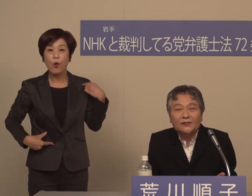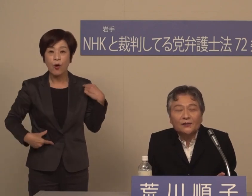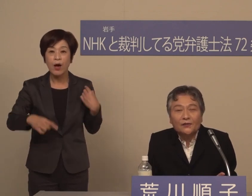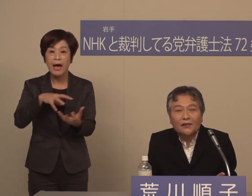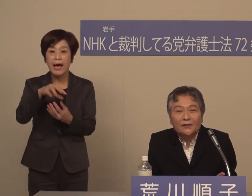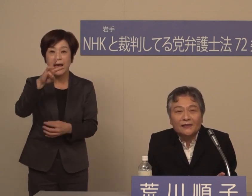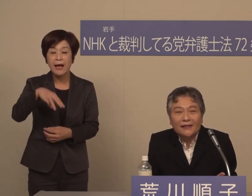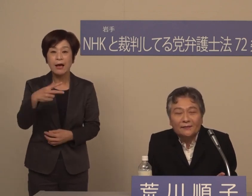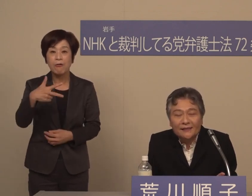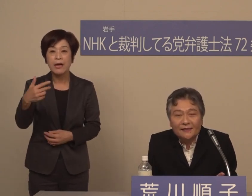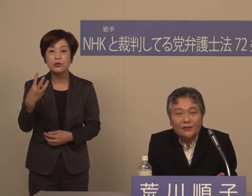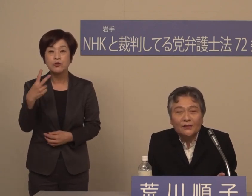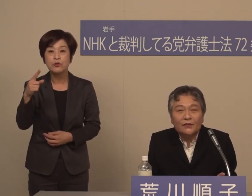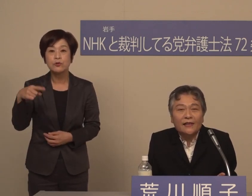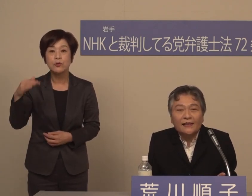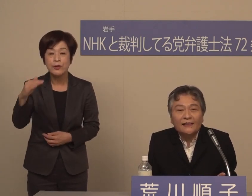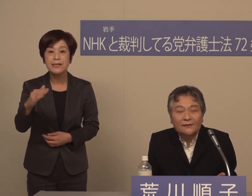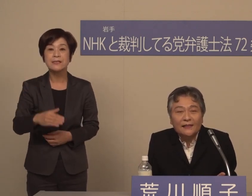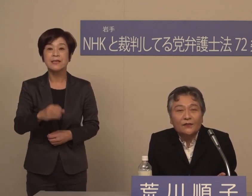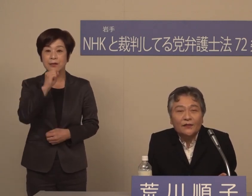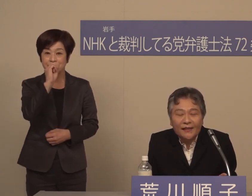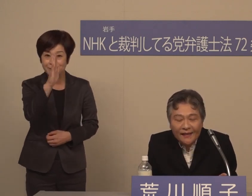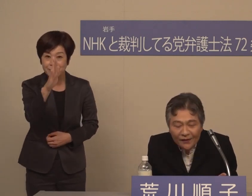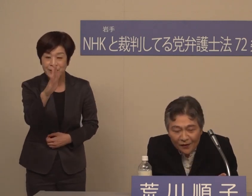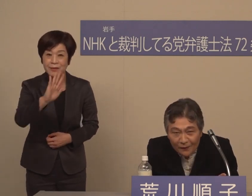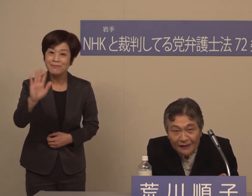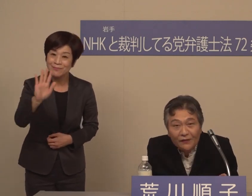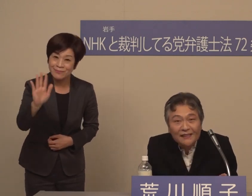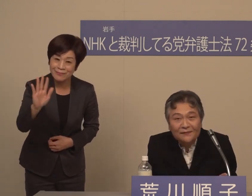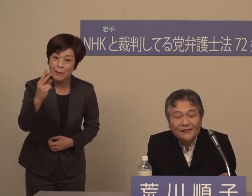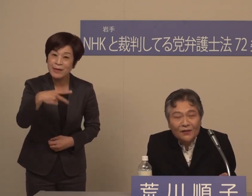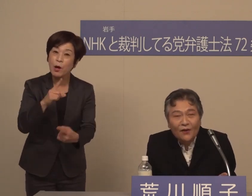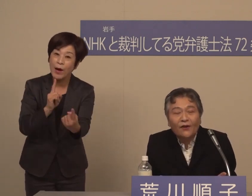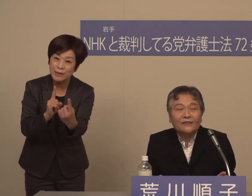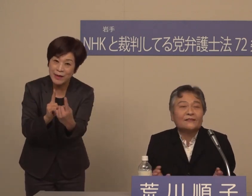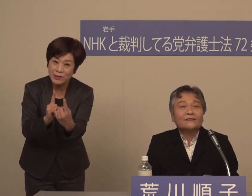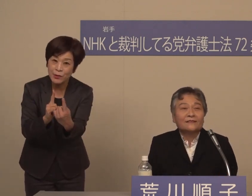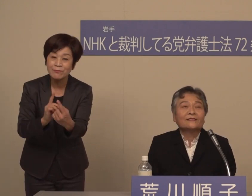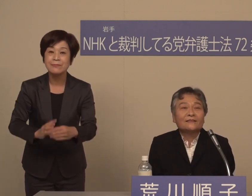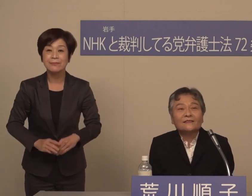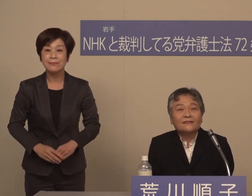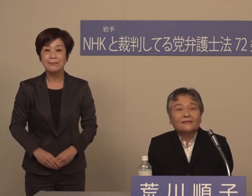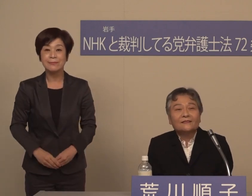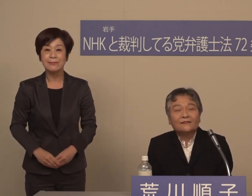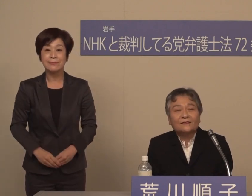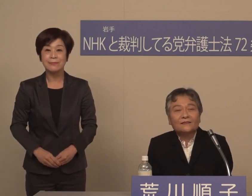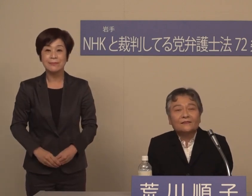荒川純子でございます宜しくお願いいたしますごきげんようまたお会いしましょう